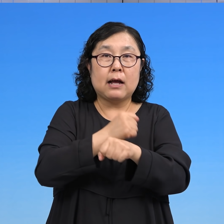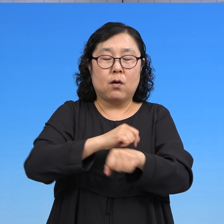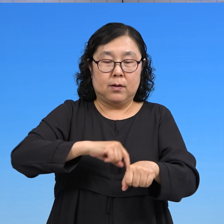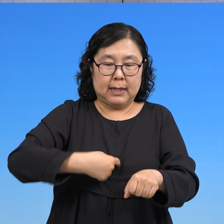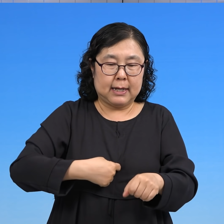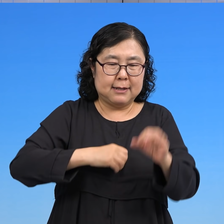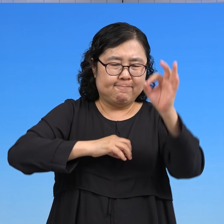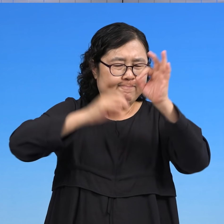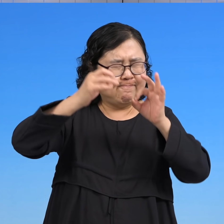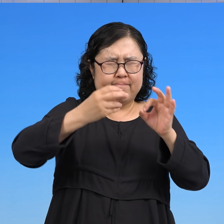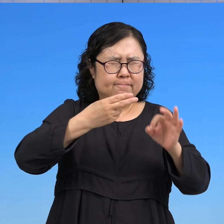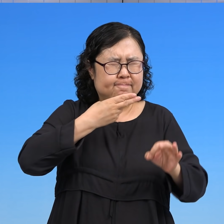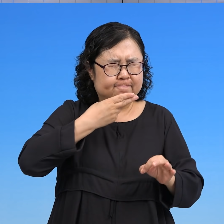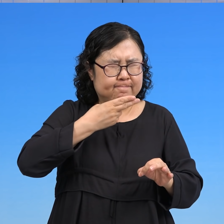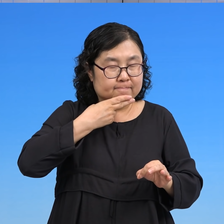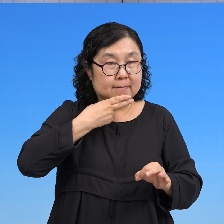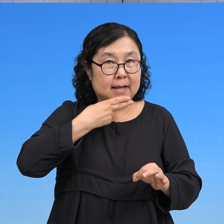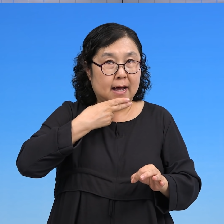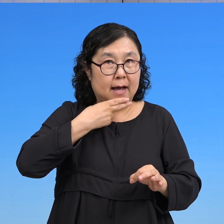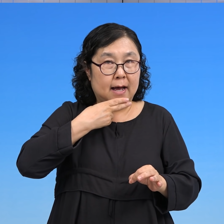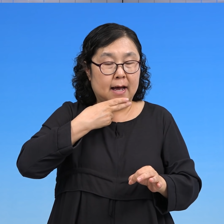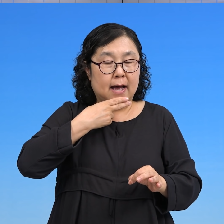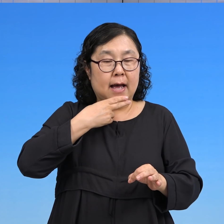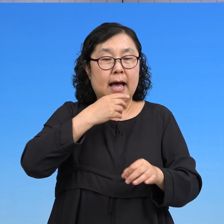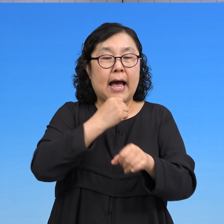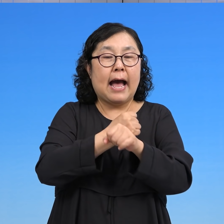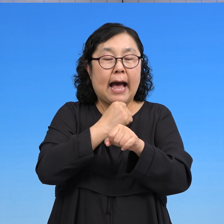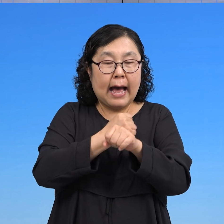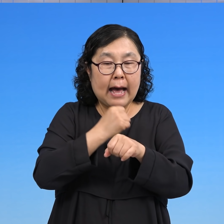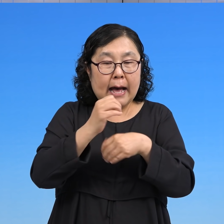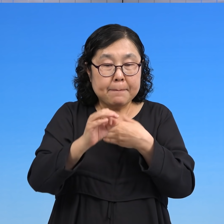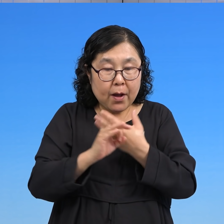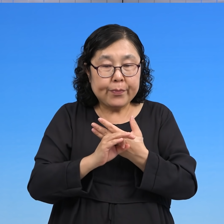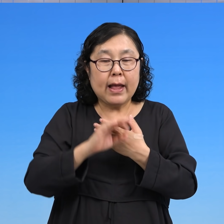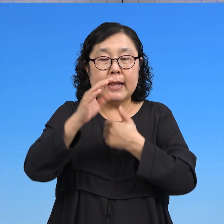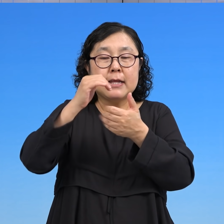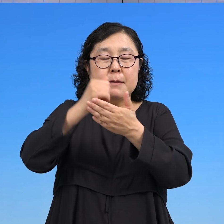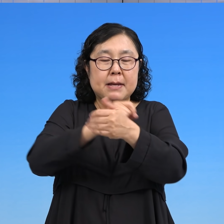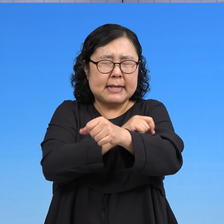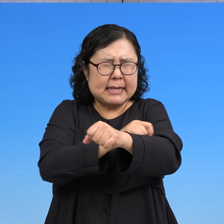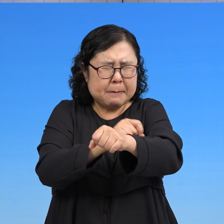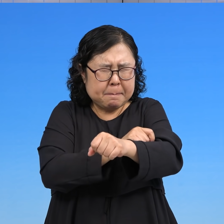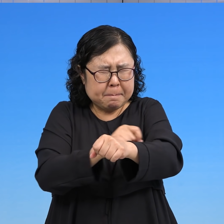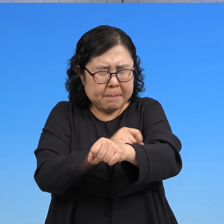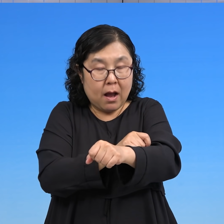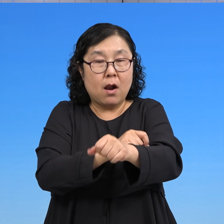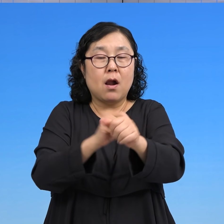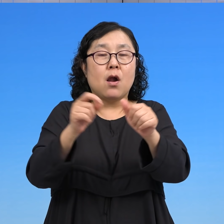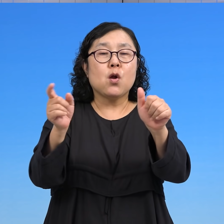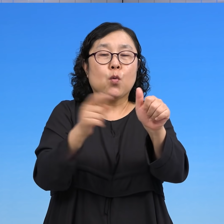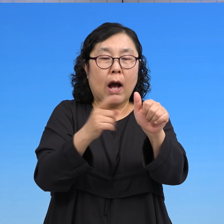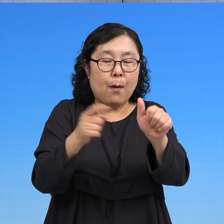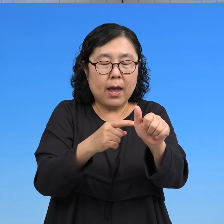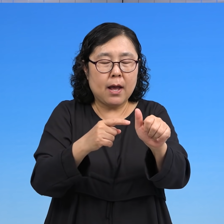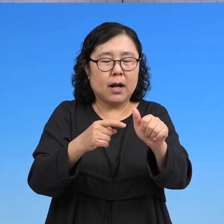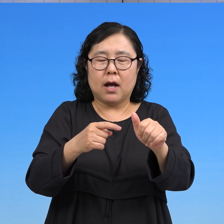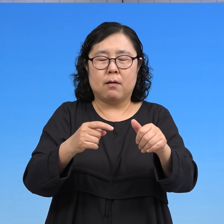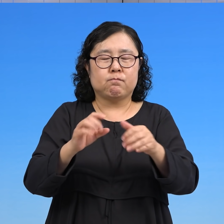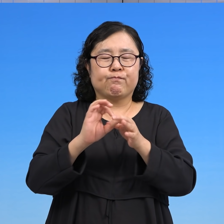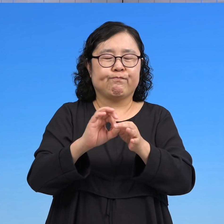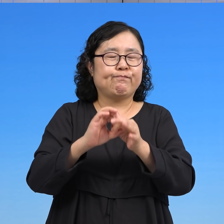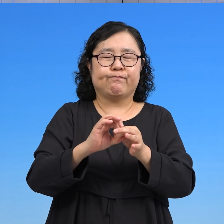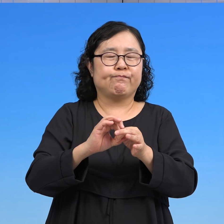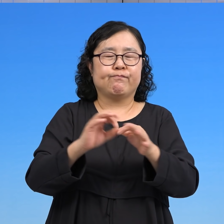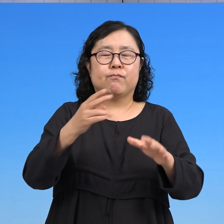확신하고 자기는 절대로 실수하지 않는다 하면 하나님의 특별 과외가 통하지 않습니다. 너무나